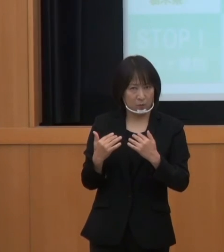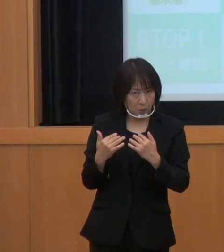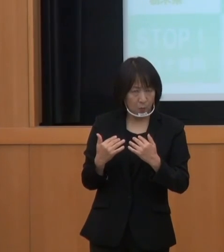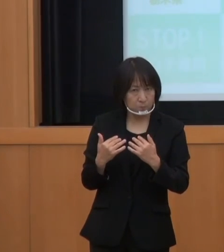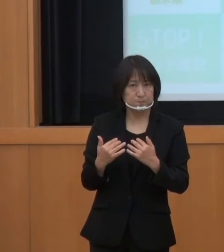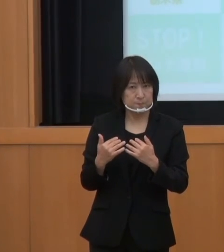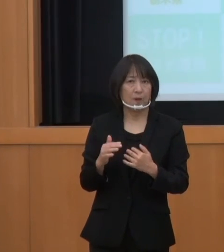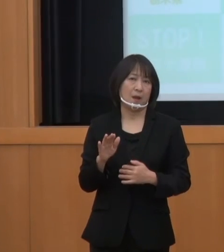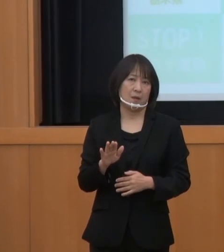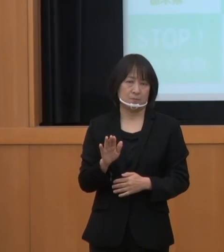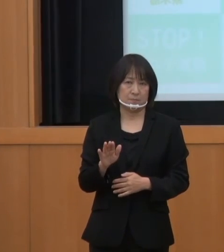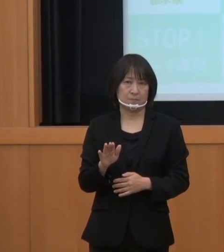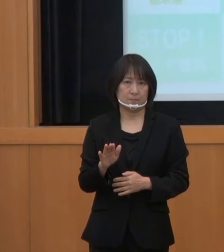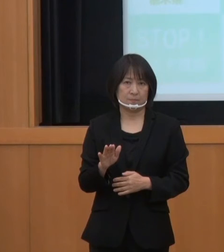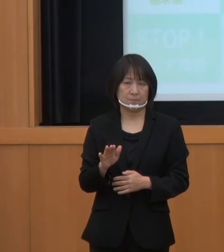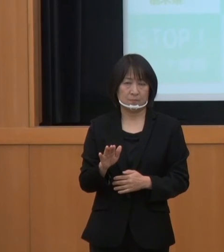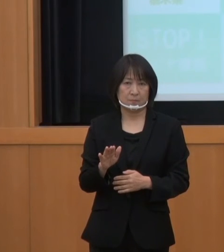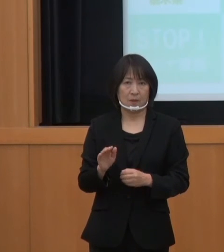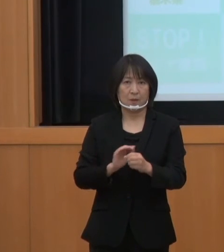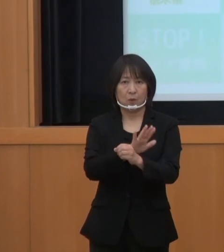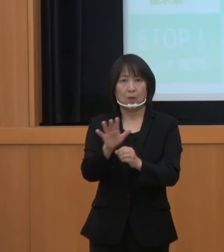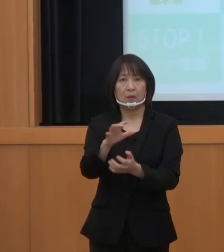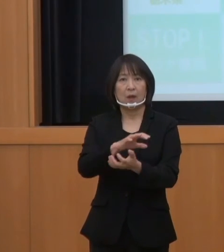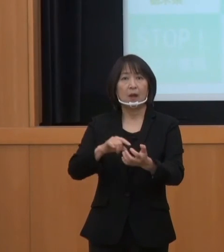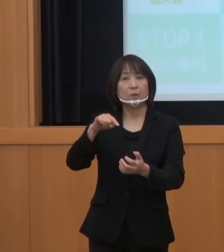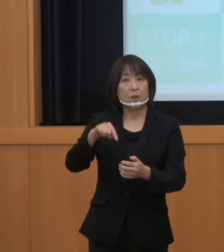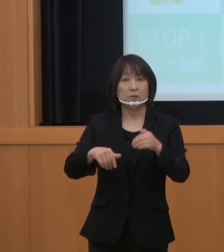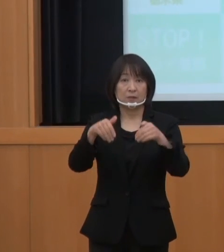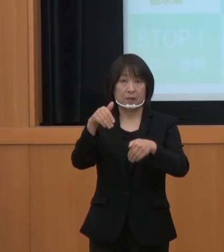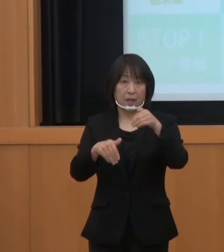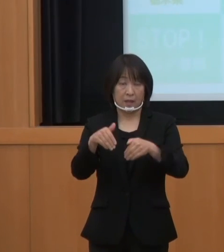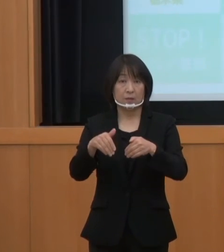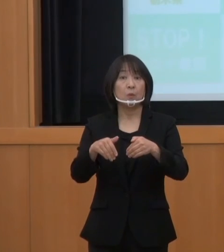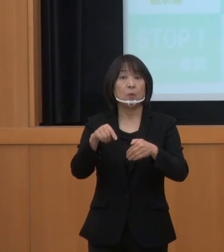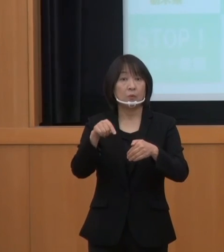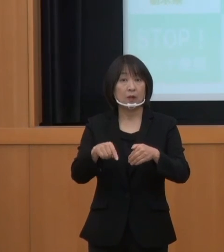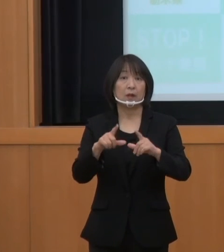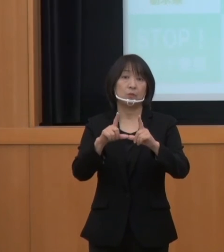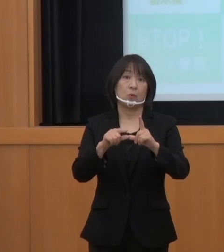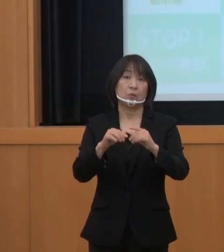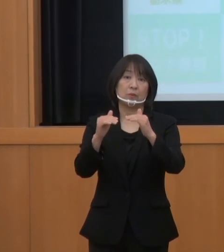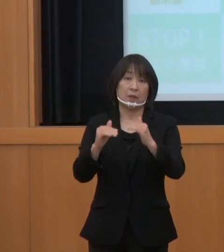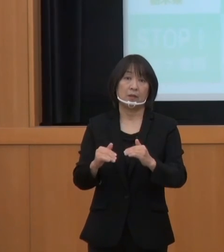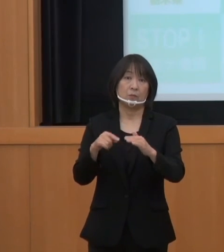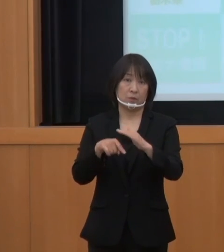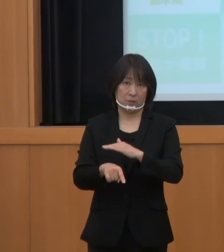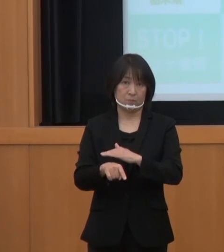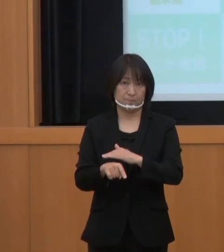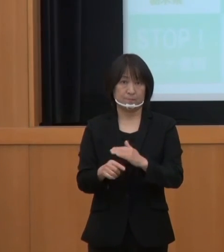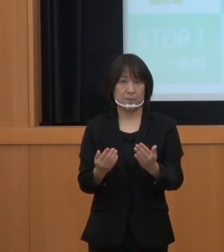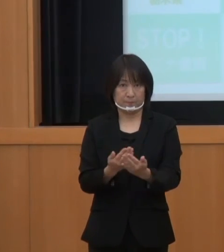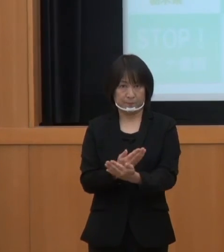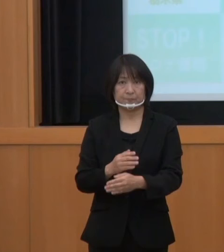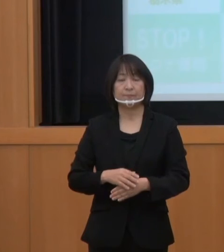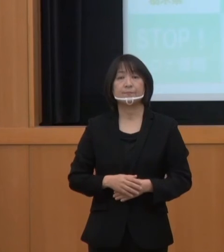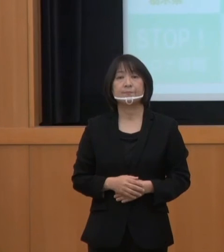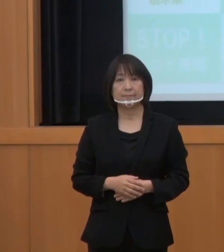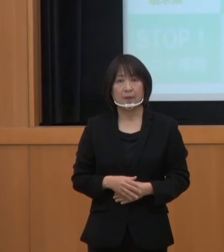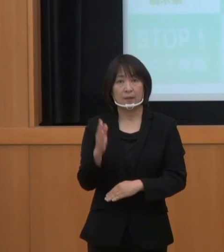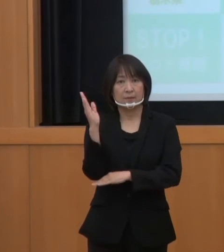えないと思います。コロナ禍による中での選挙の投票率の低下がまず一つあります。それから政